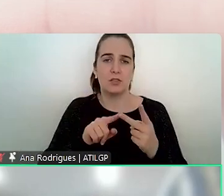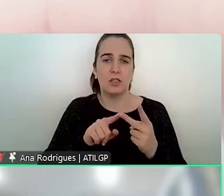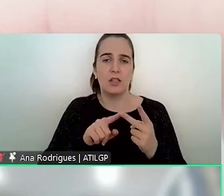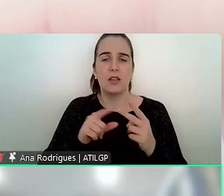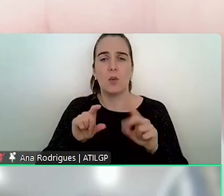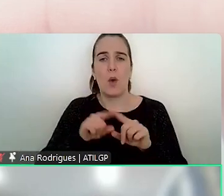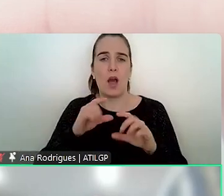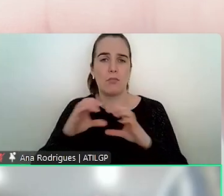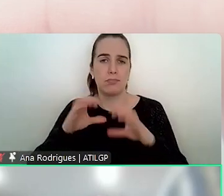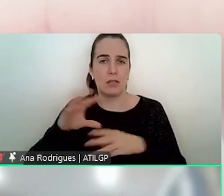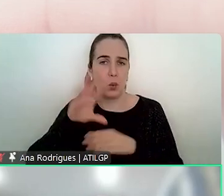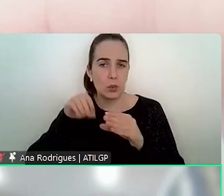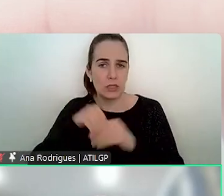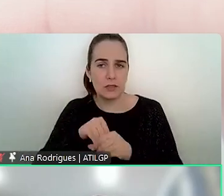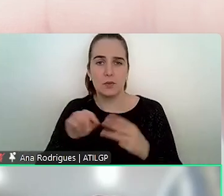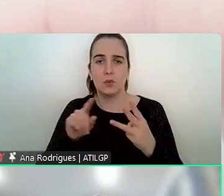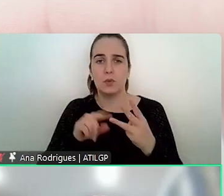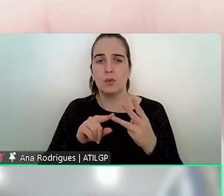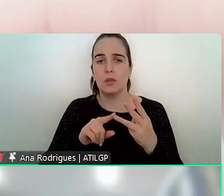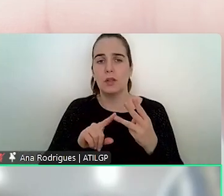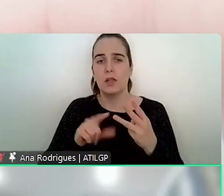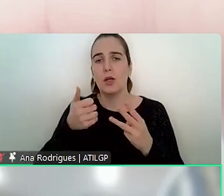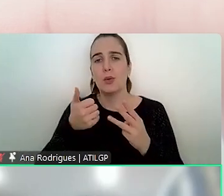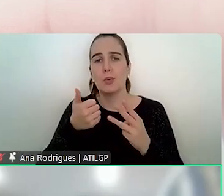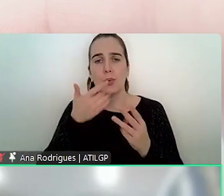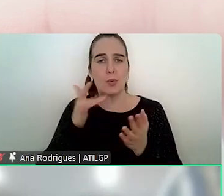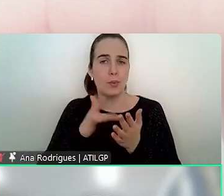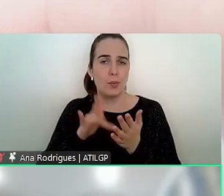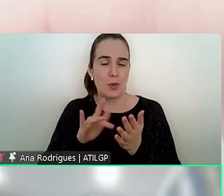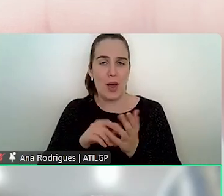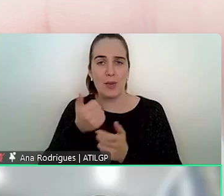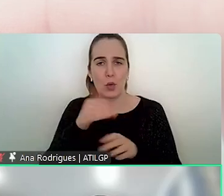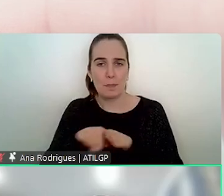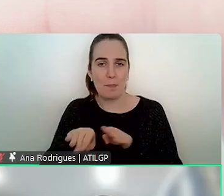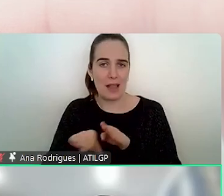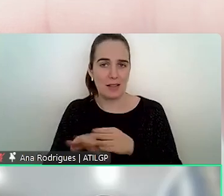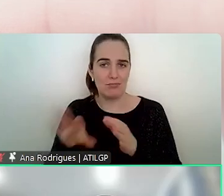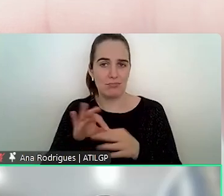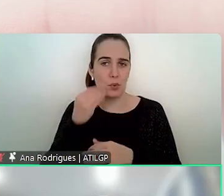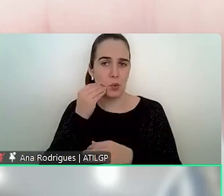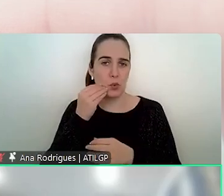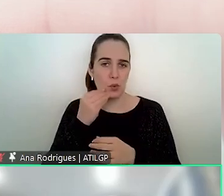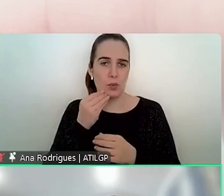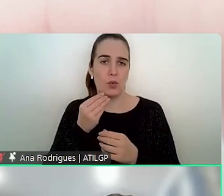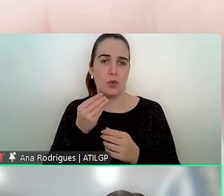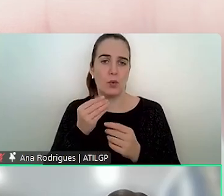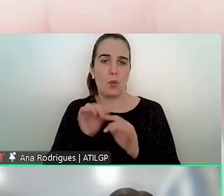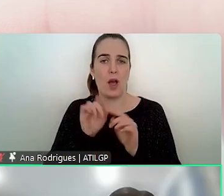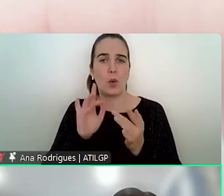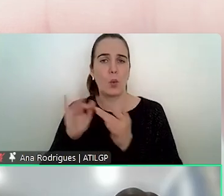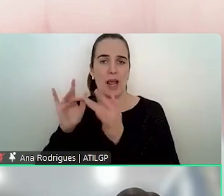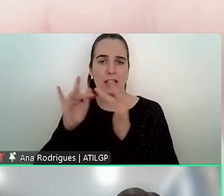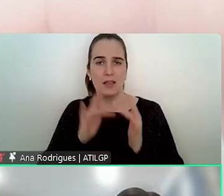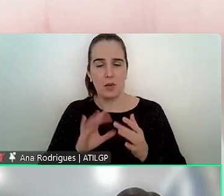atendimento inclusivos e também um manual de boas práticas aqui relacionado com interoperabilidade, interconexão de